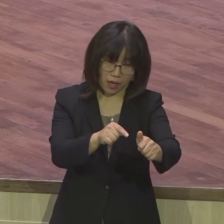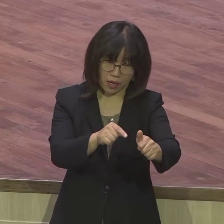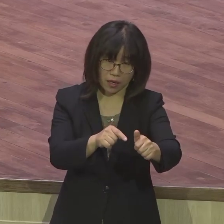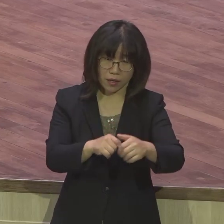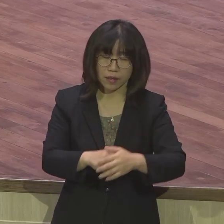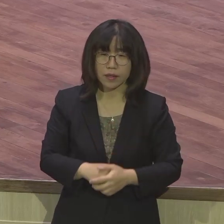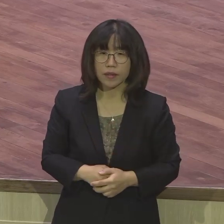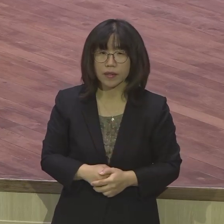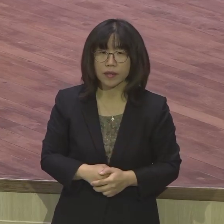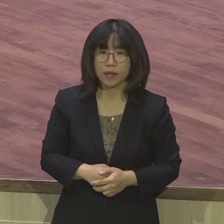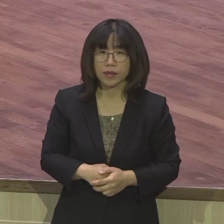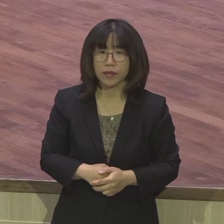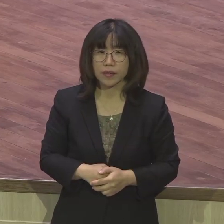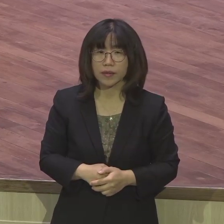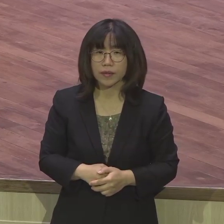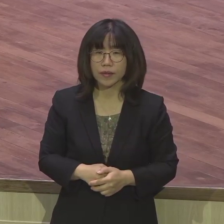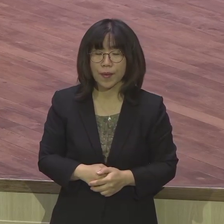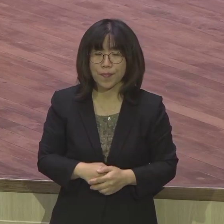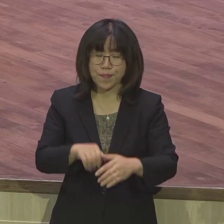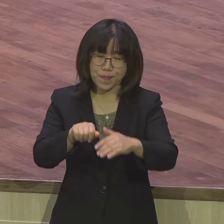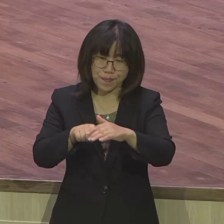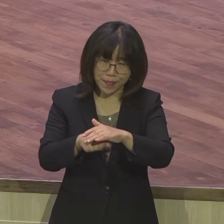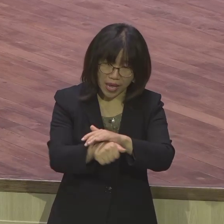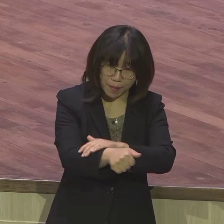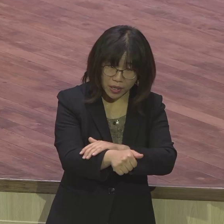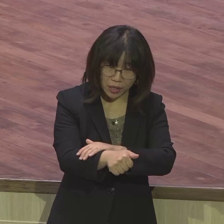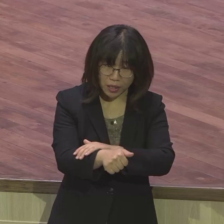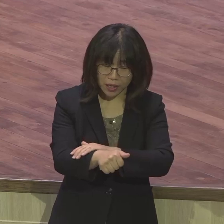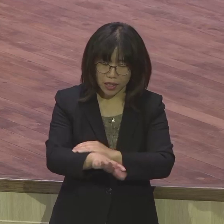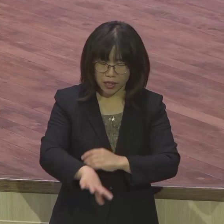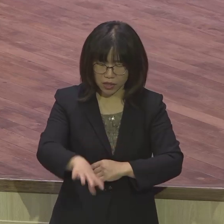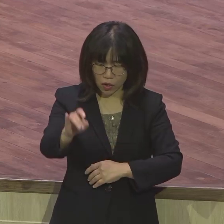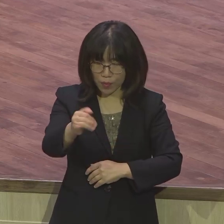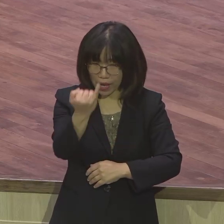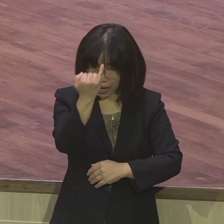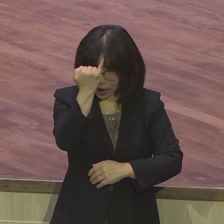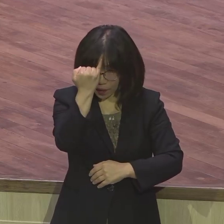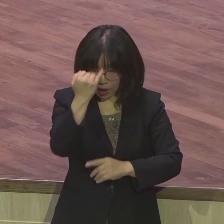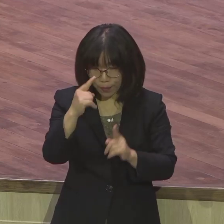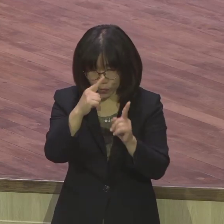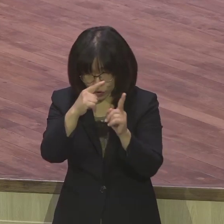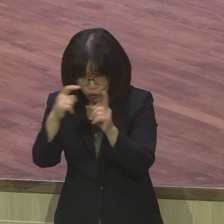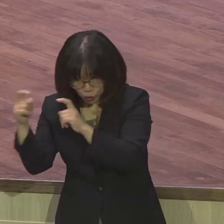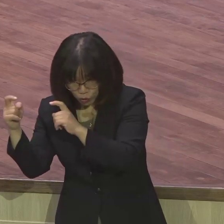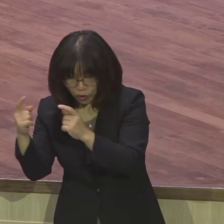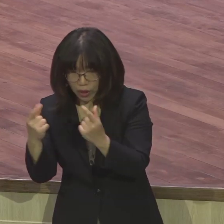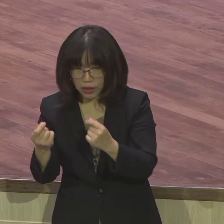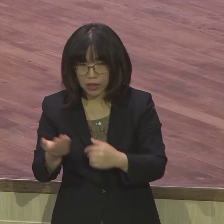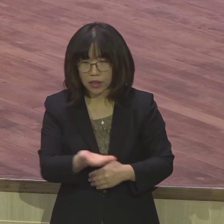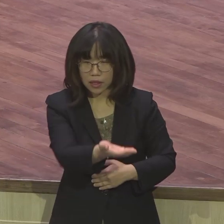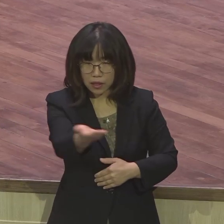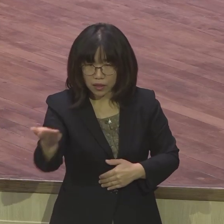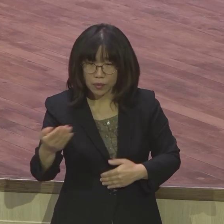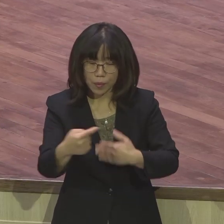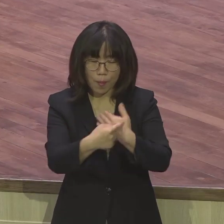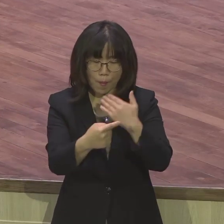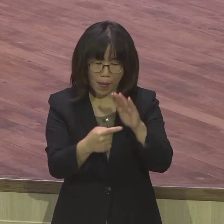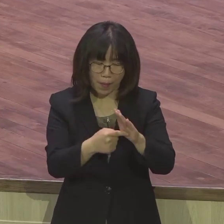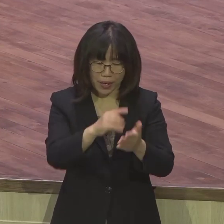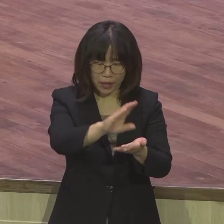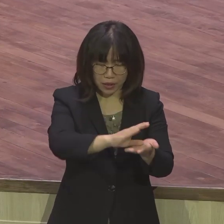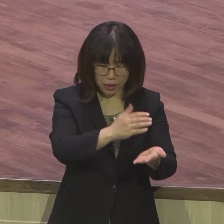여러분 고린도후서 10장 3절에도 보면 뱀이 그 관계로 하와를 미혹한 것 같이 너희 마음이 그리스도를